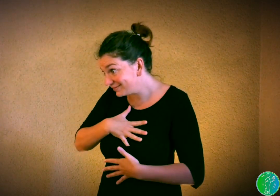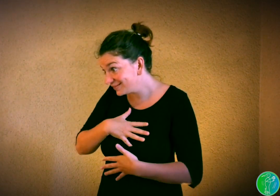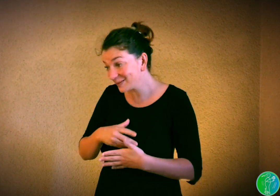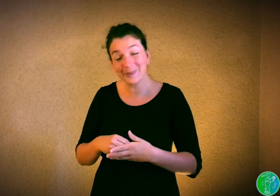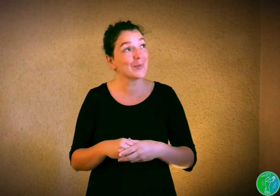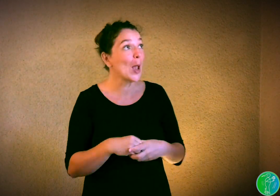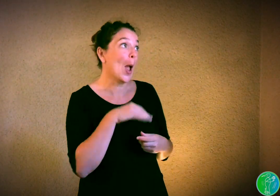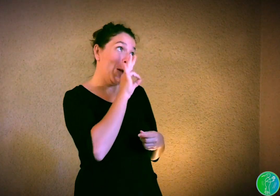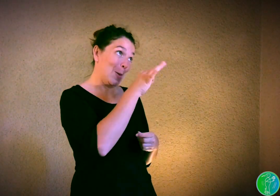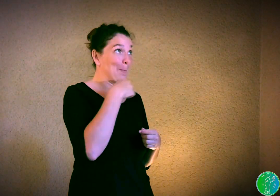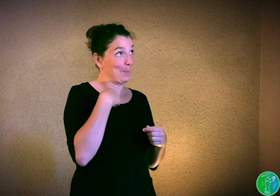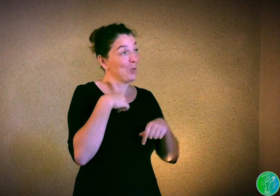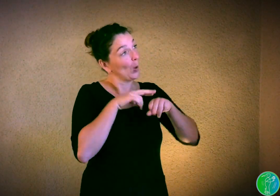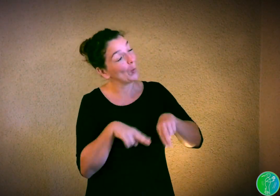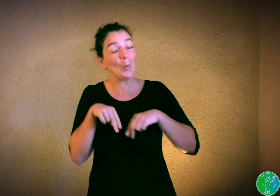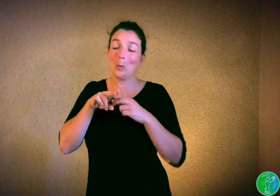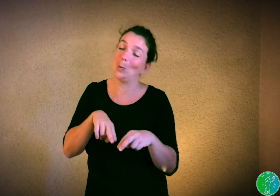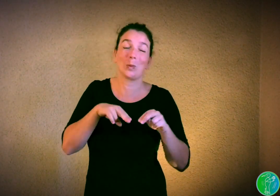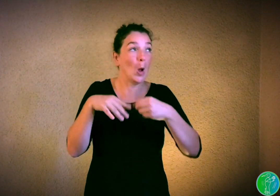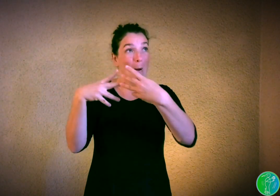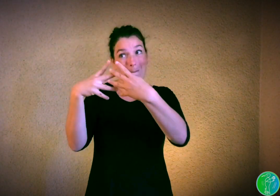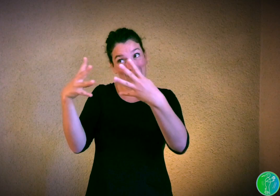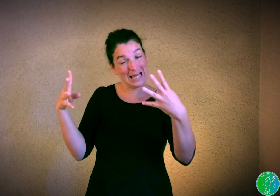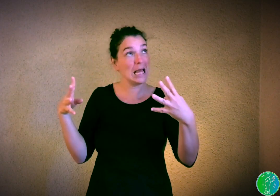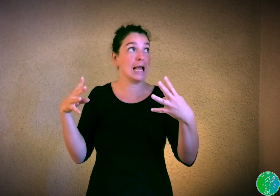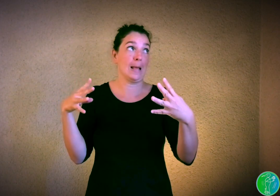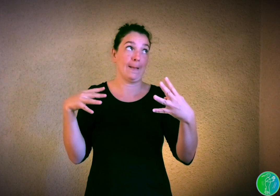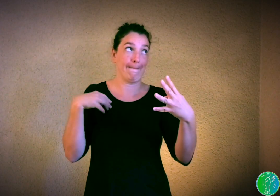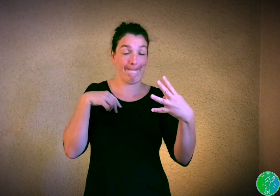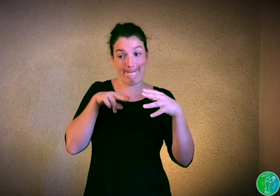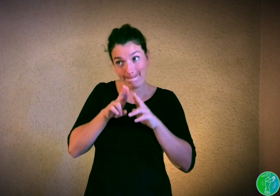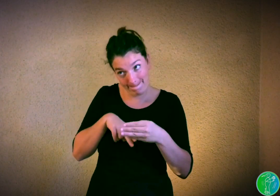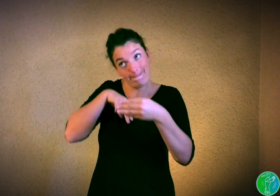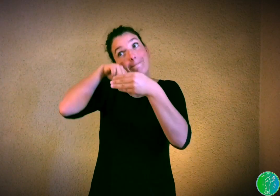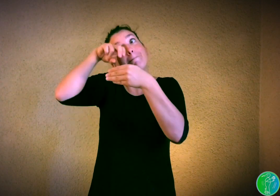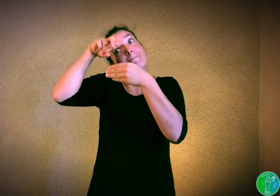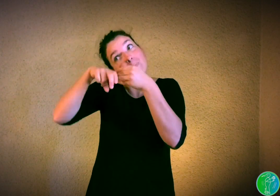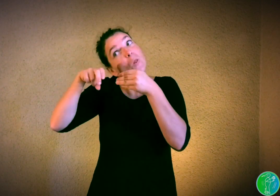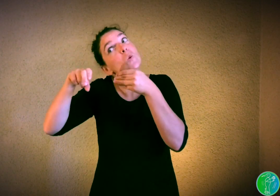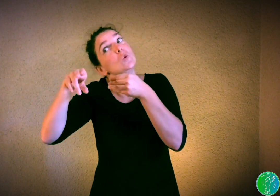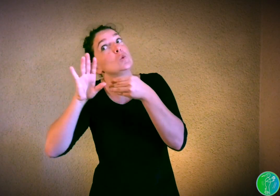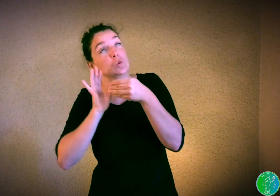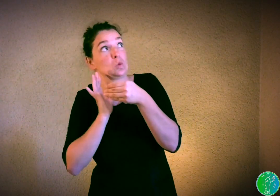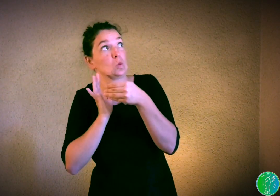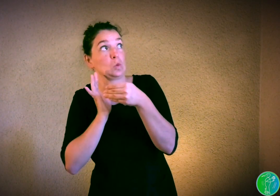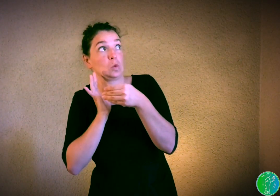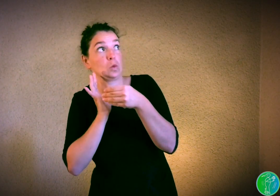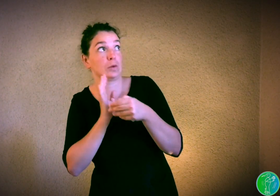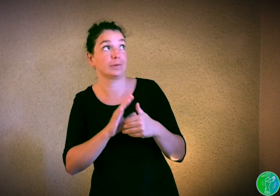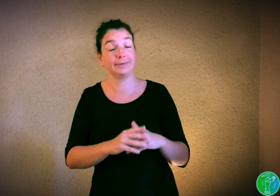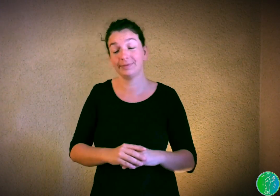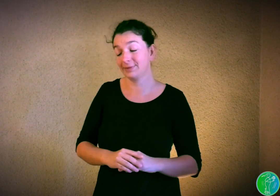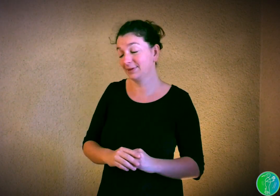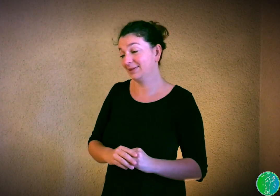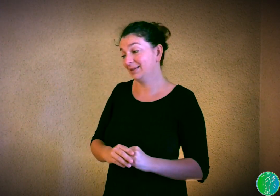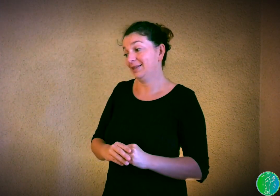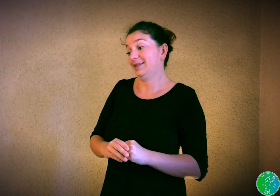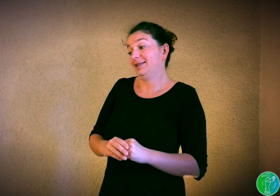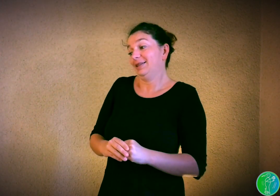Oui, dit Laurent, j'ai été jusqu'à la barrière, et un tout petit peu plus loin. Maman